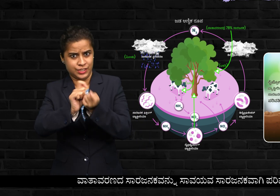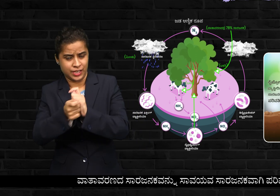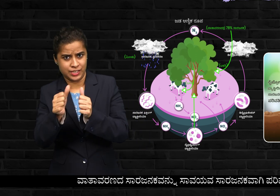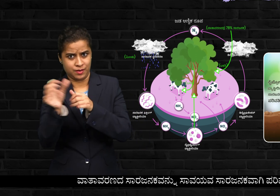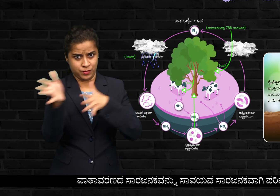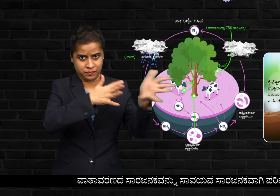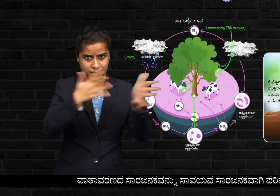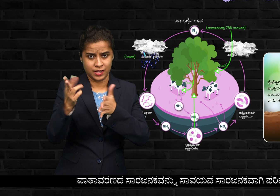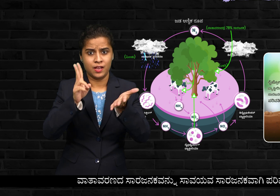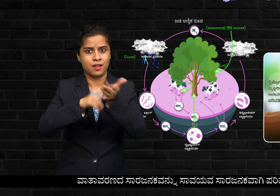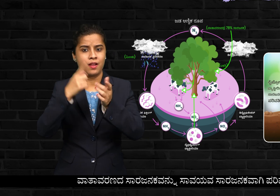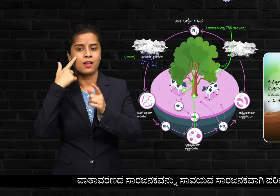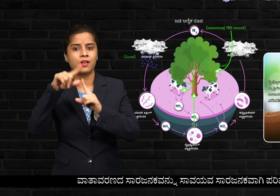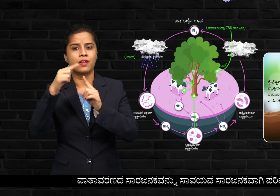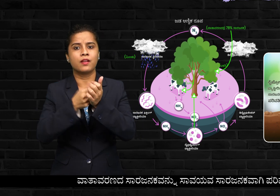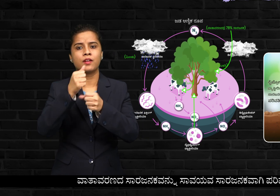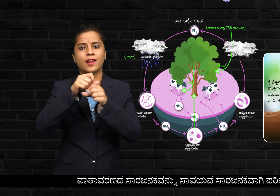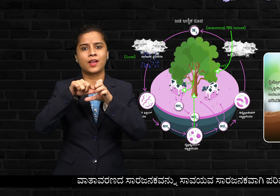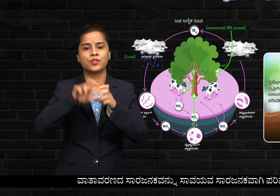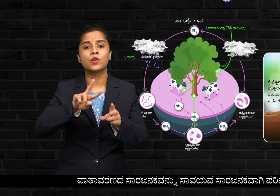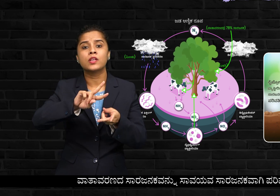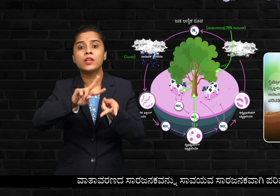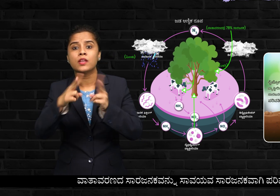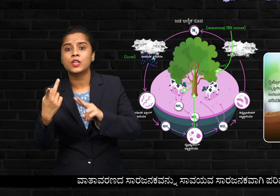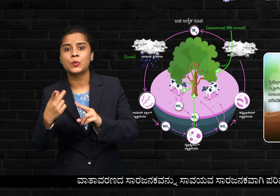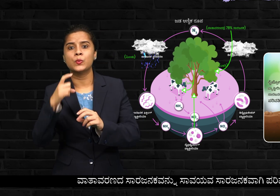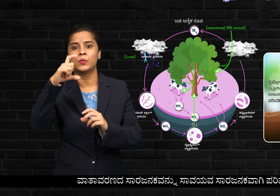ಸಾವಯವ ಸಾರಜನಕವಾಗಿ ಪರಿವರ್ತಿಸುತ್ತೆ.